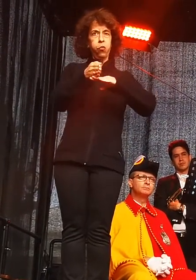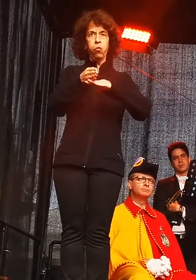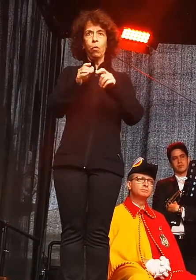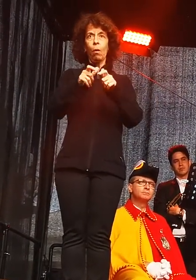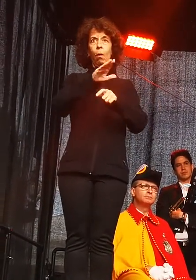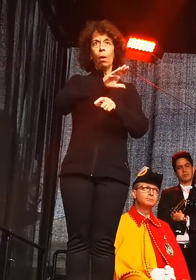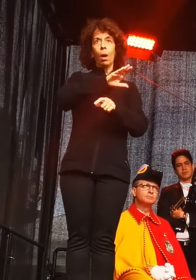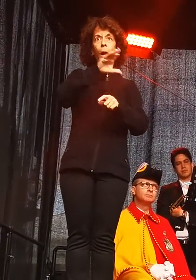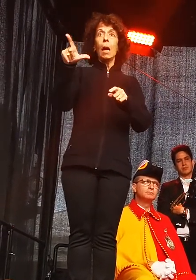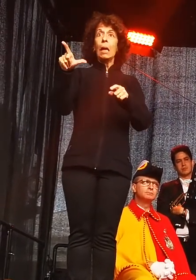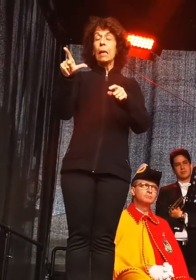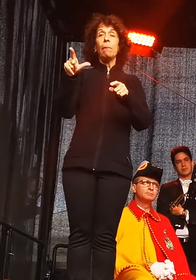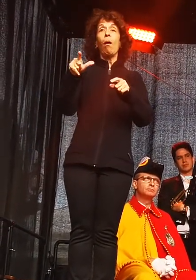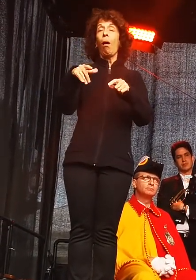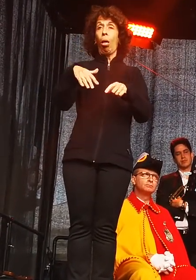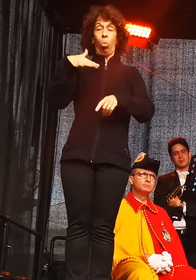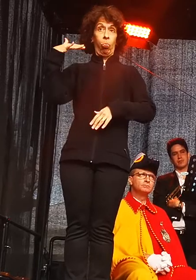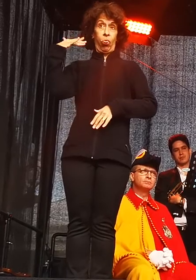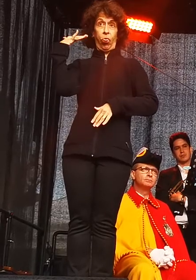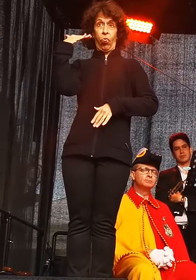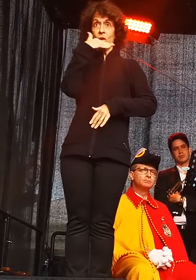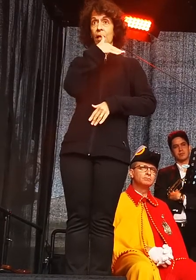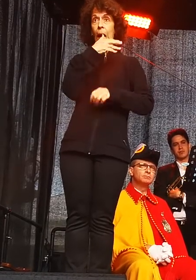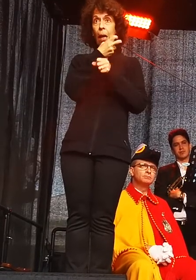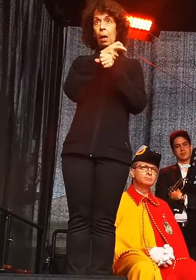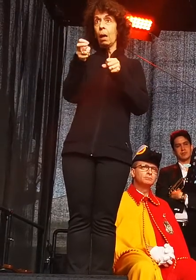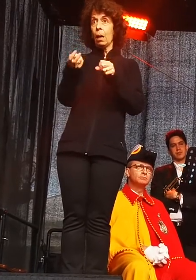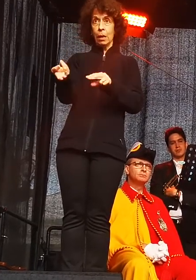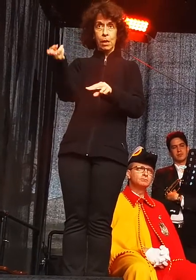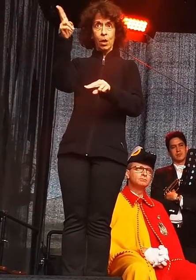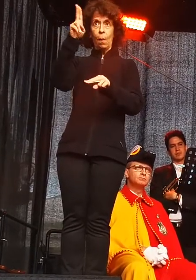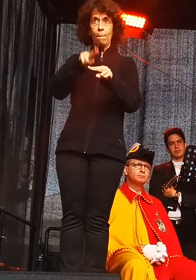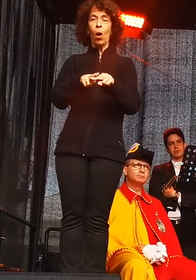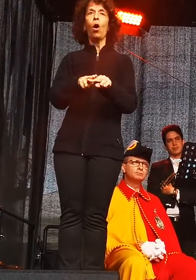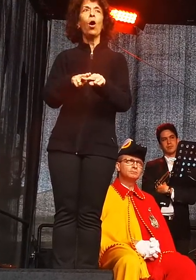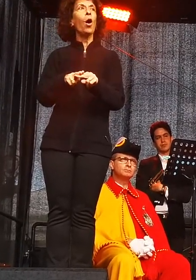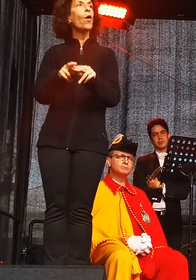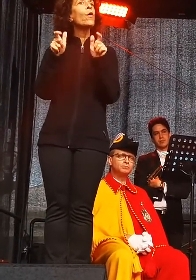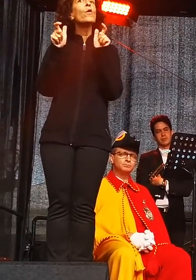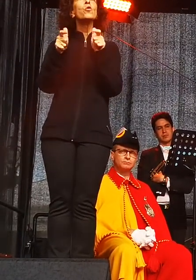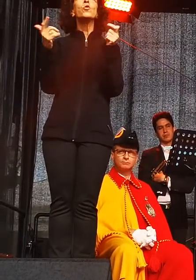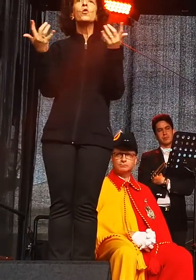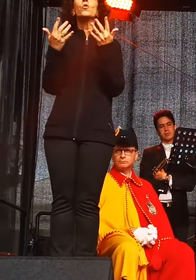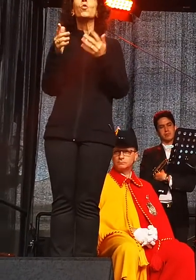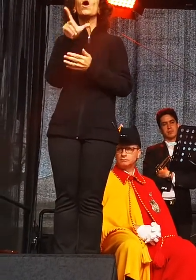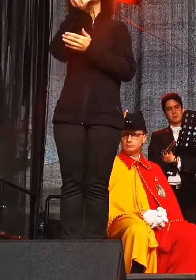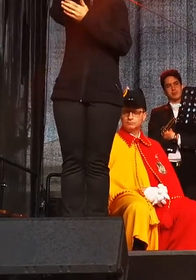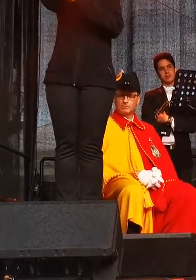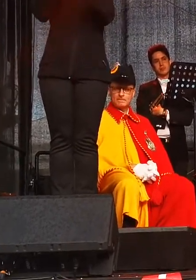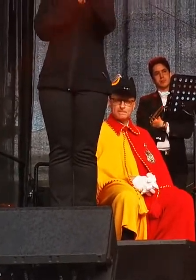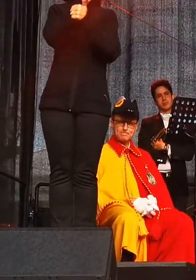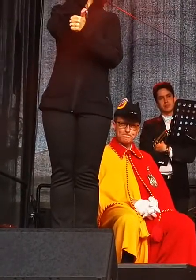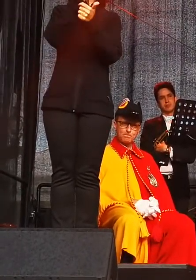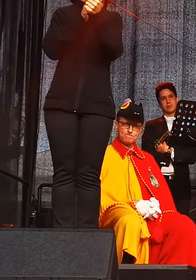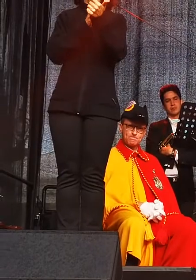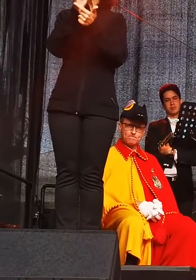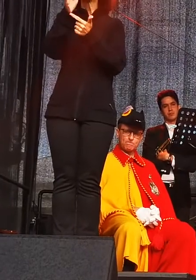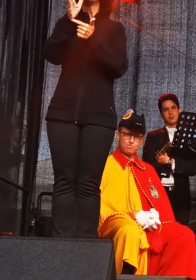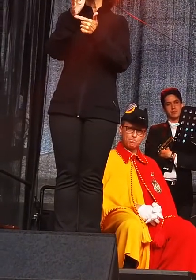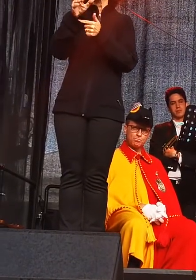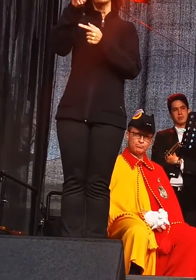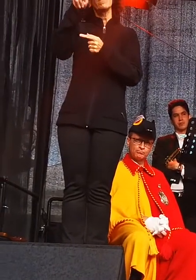le Léman qui devient trop riche et qui risque de mourir. Mais heureusement, on a eu deux choses à cette époque-là qui nous ont